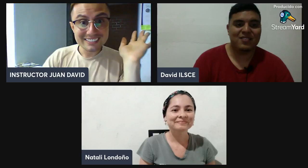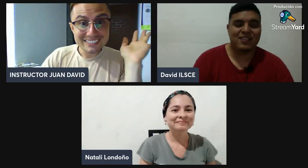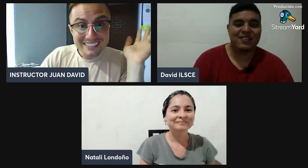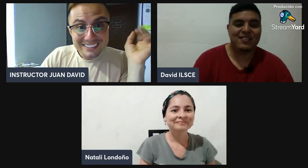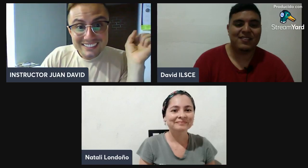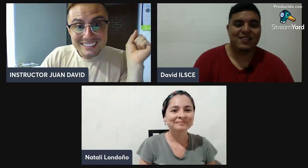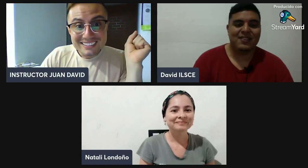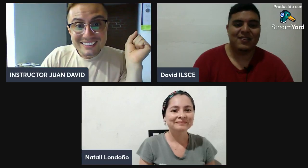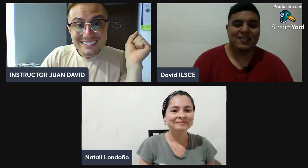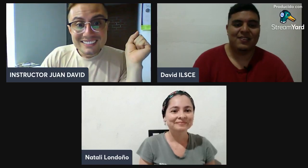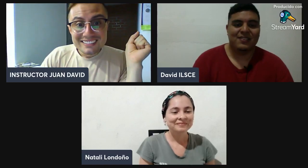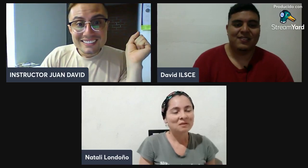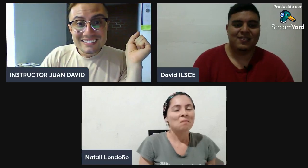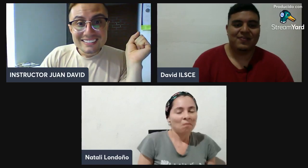seleccionado?